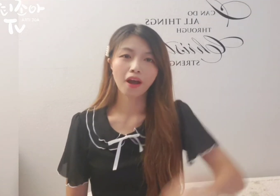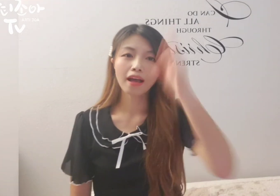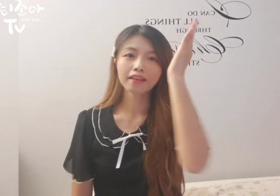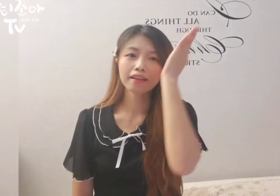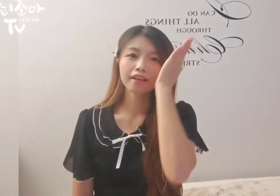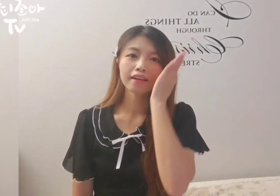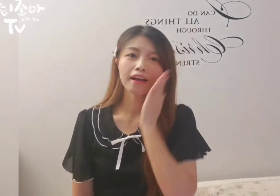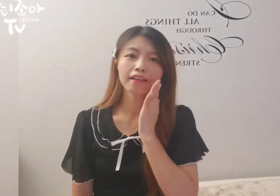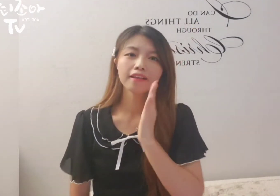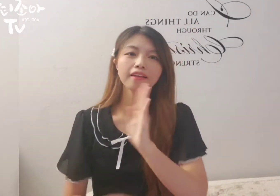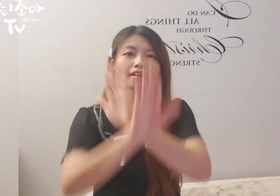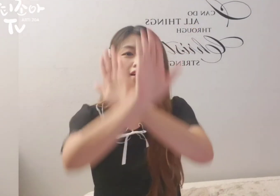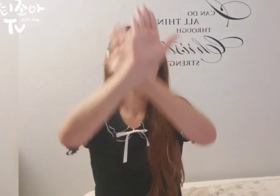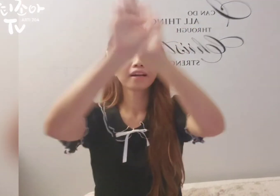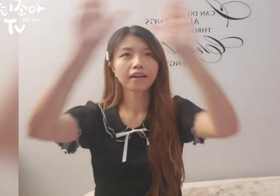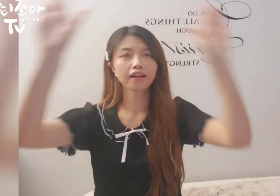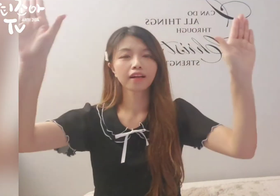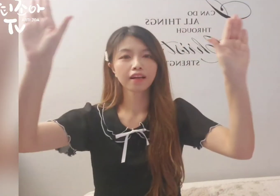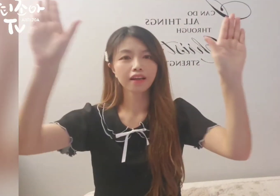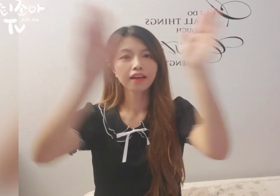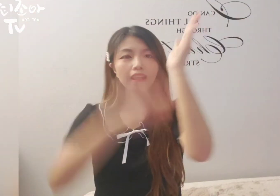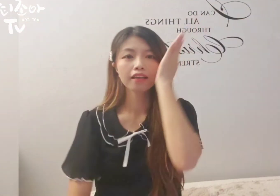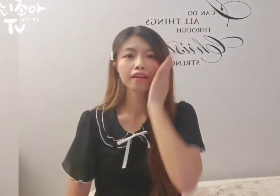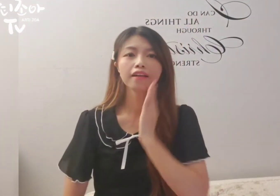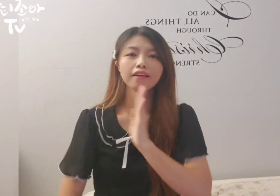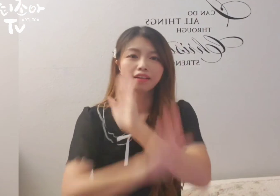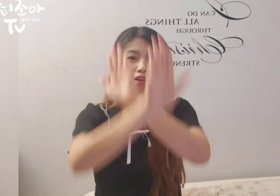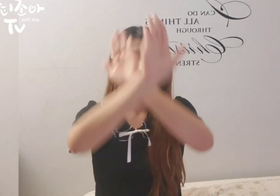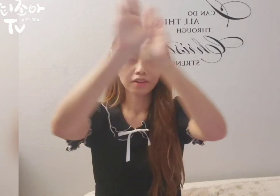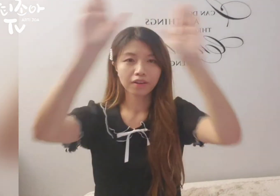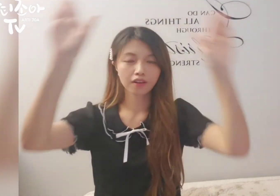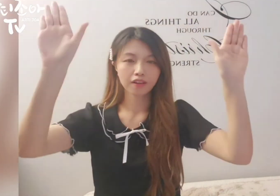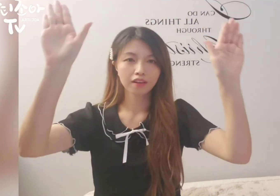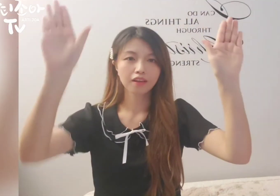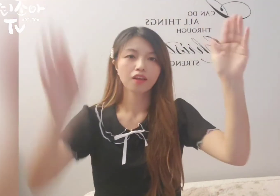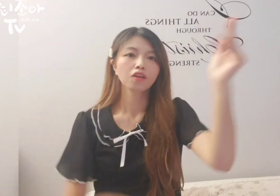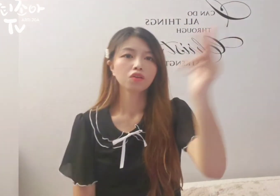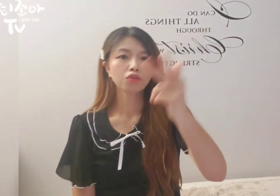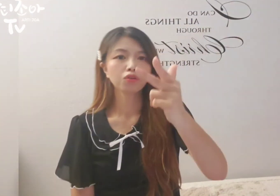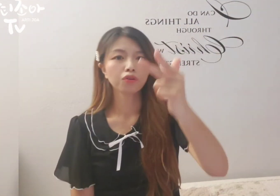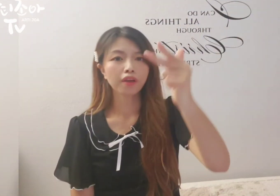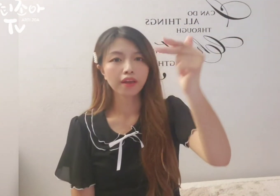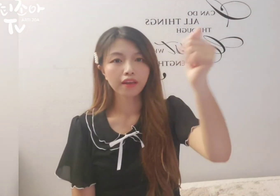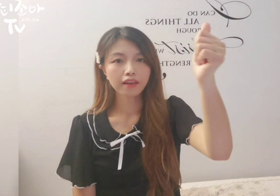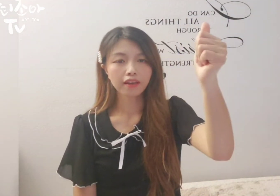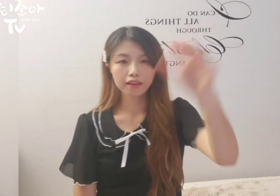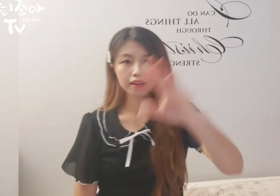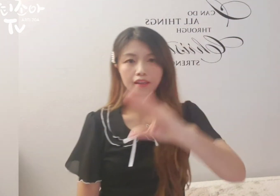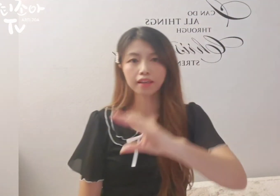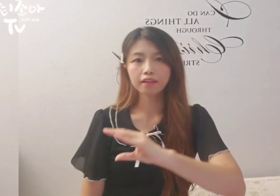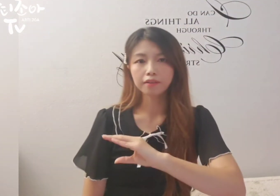하늘 하늘 하늘 주의 이름